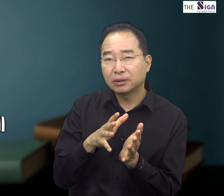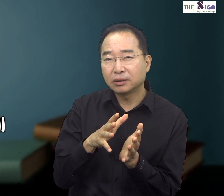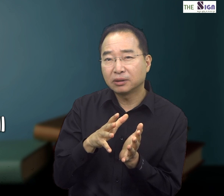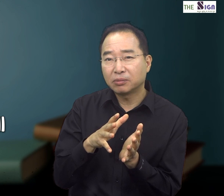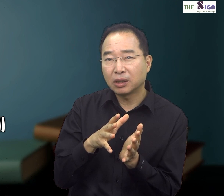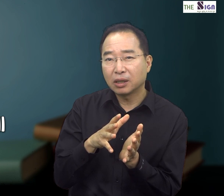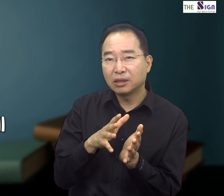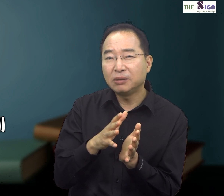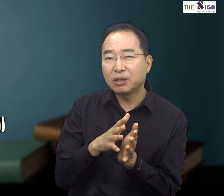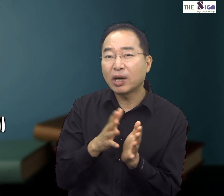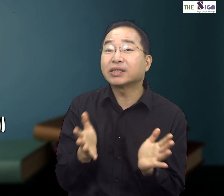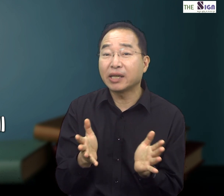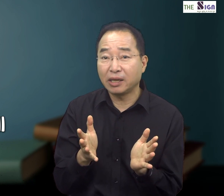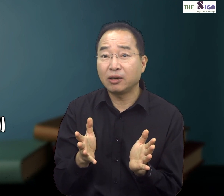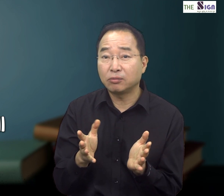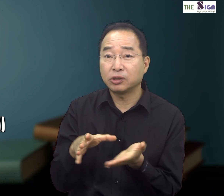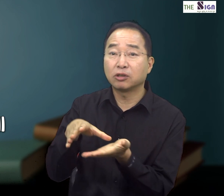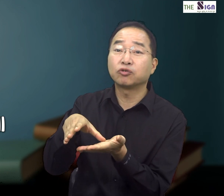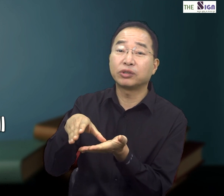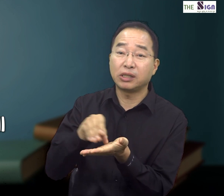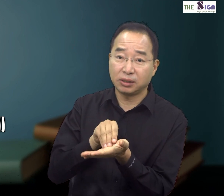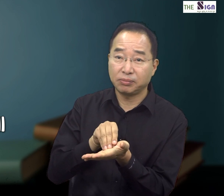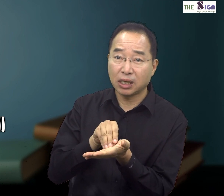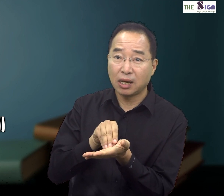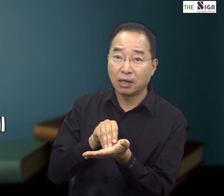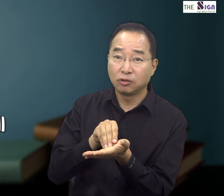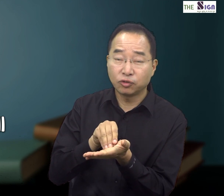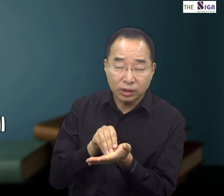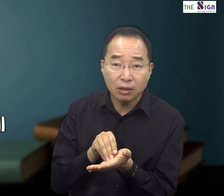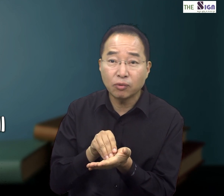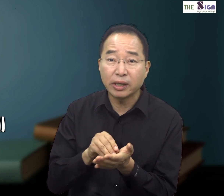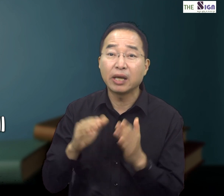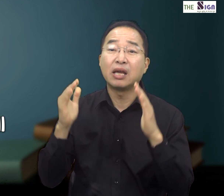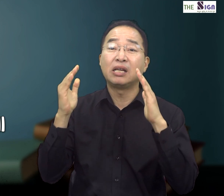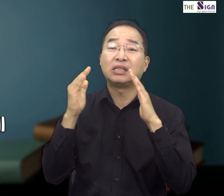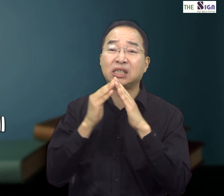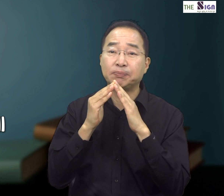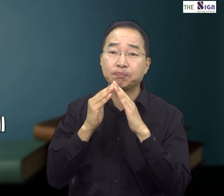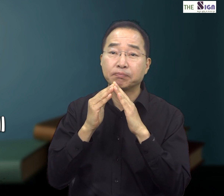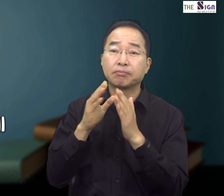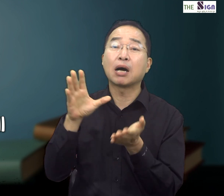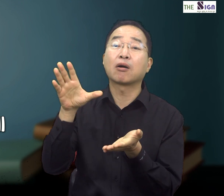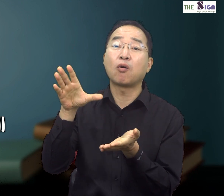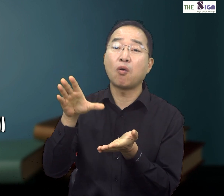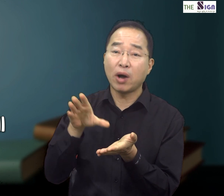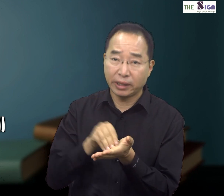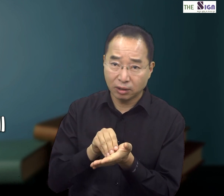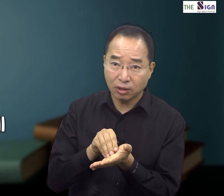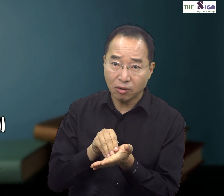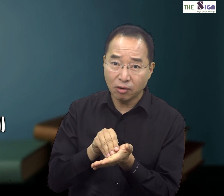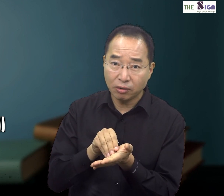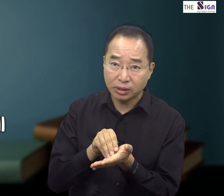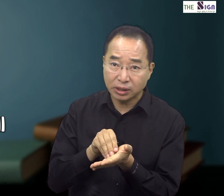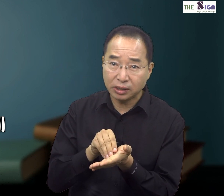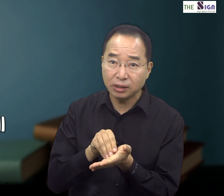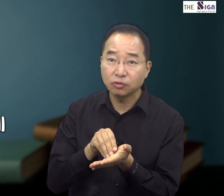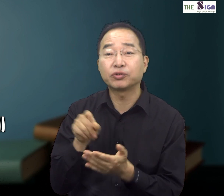그 뭐랄까 의미 확장의 개념으로 해서 숙제를 씁니다. 숙제는 원래 집하고 했던 것이 숙제예요.